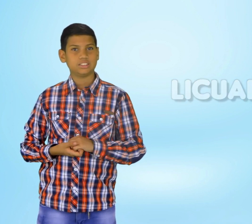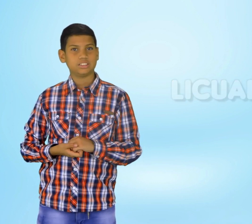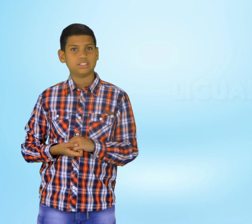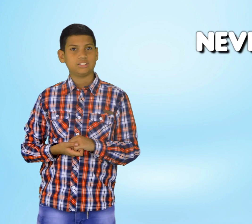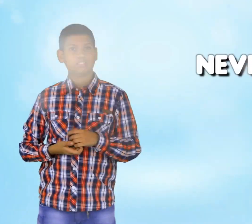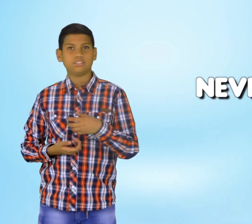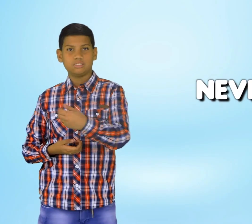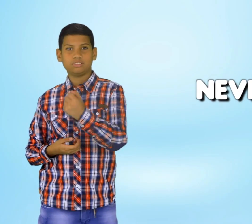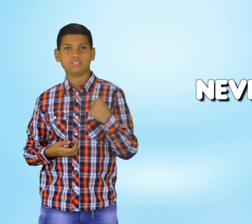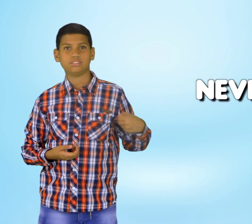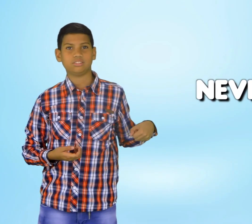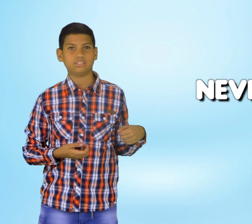Nevera.